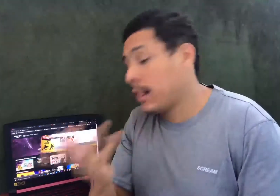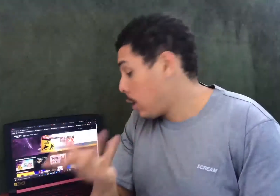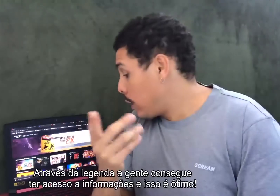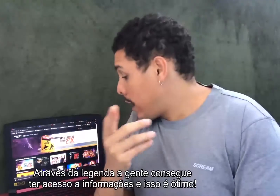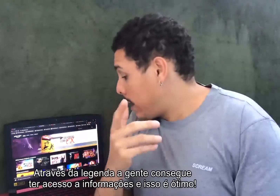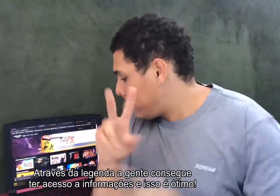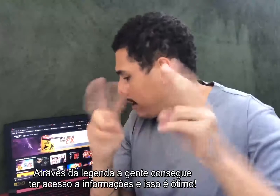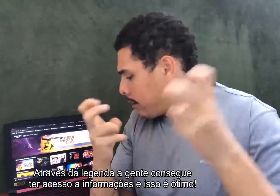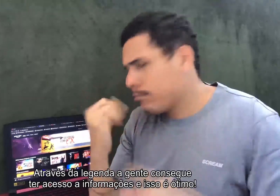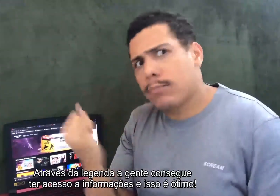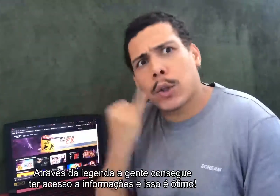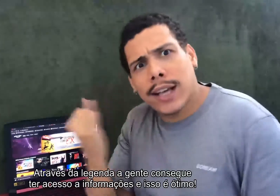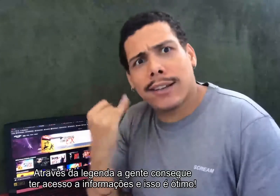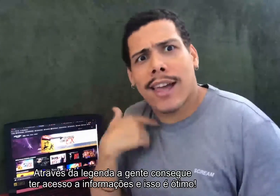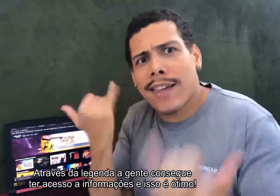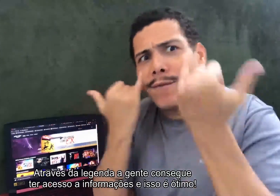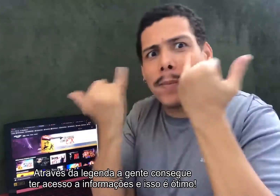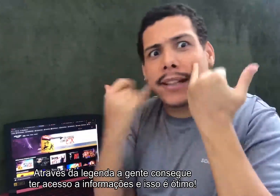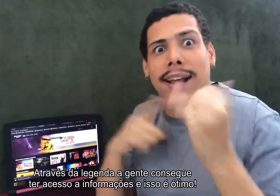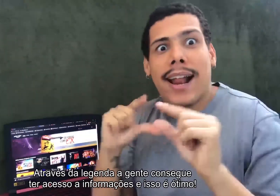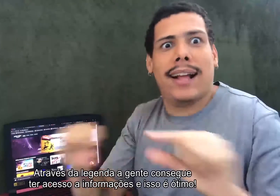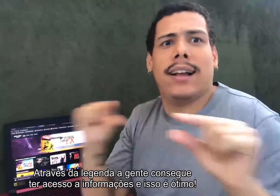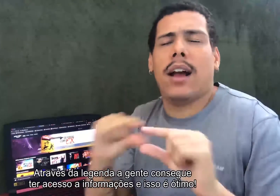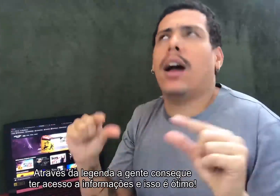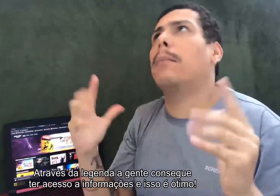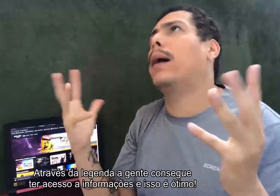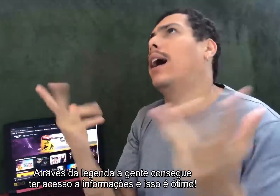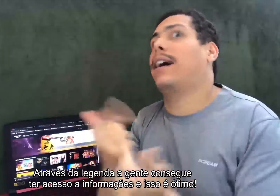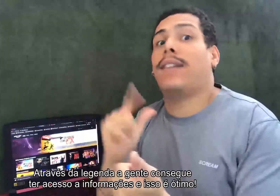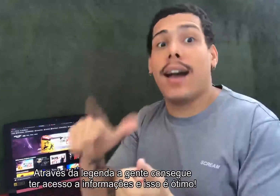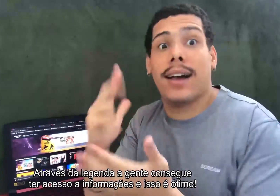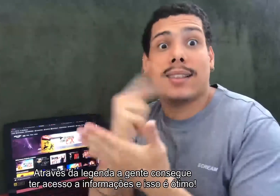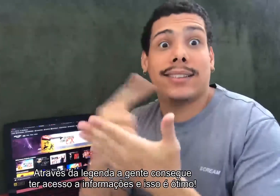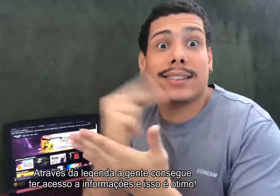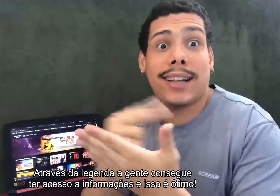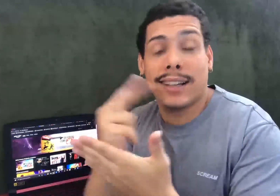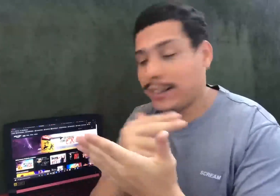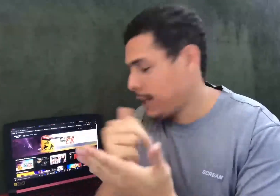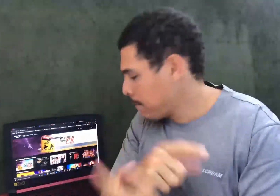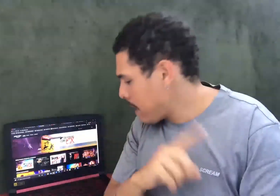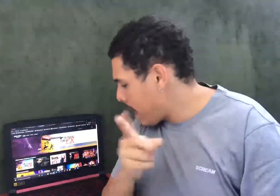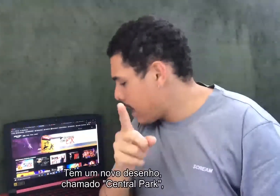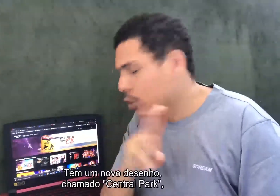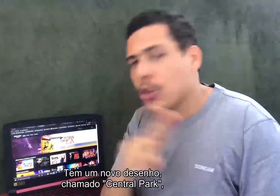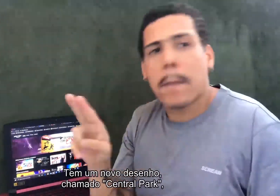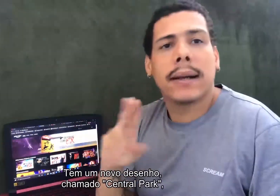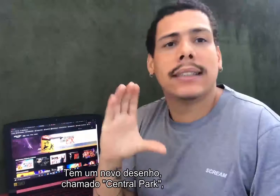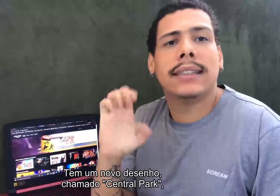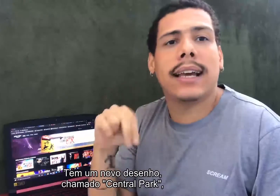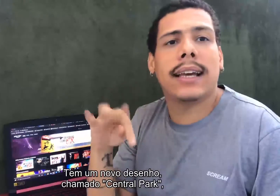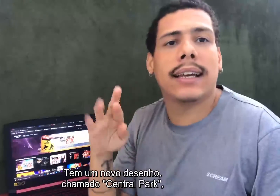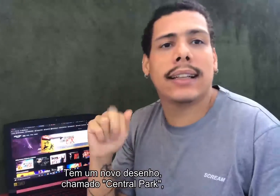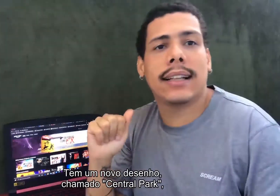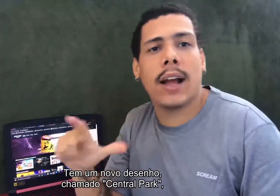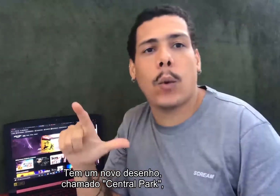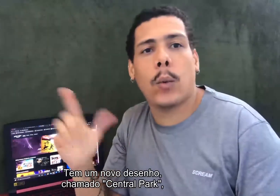da legenda, a gente consegue ter acesso a informações e isso é ótimo. Tem um novo desenho chamado Central